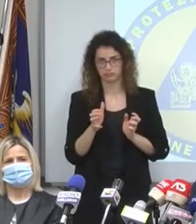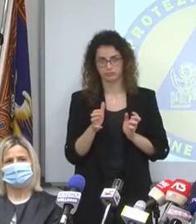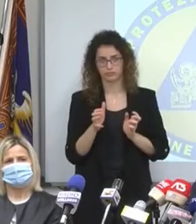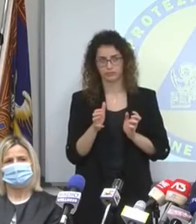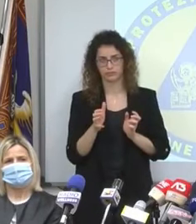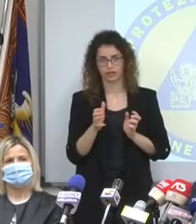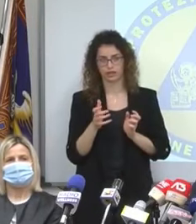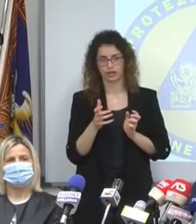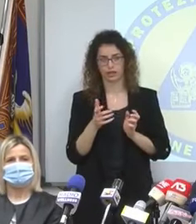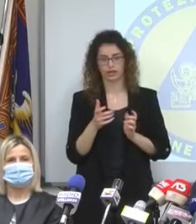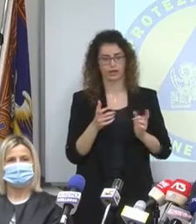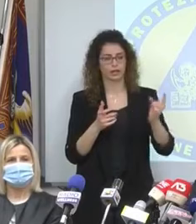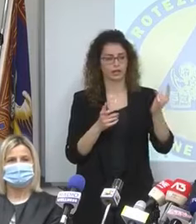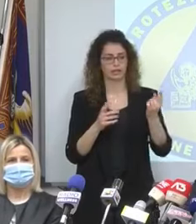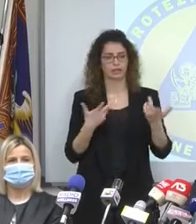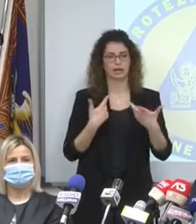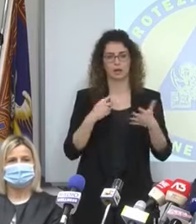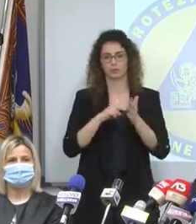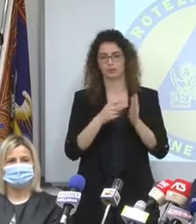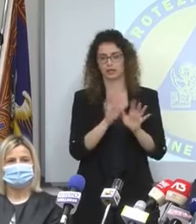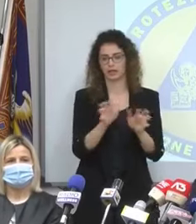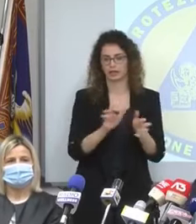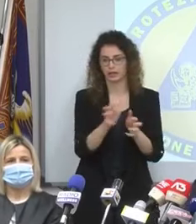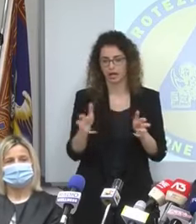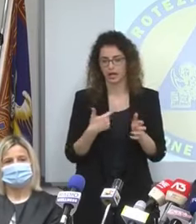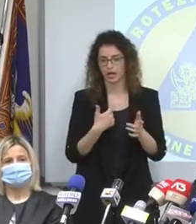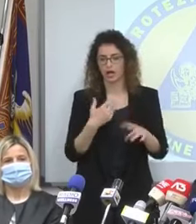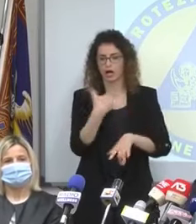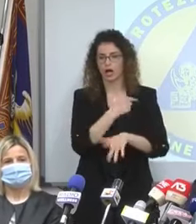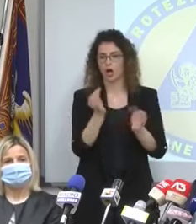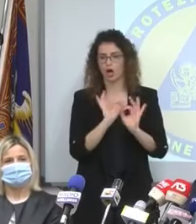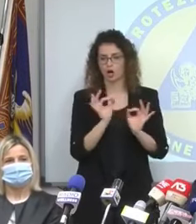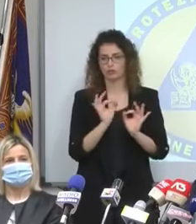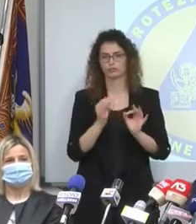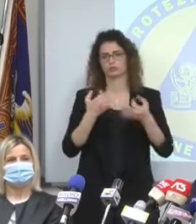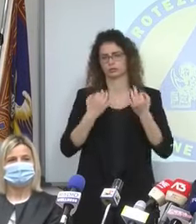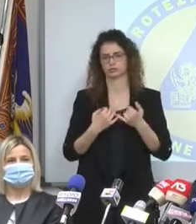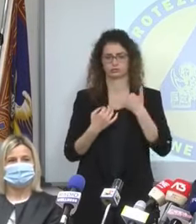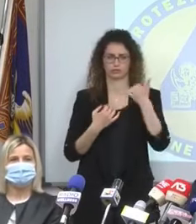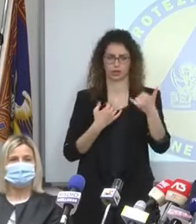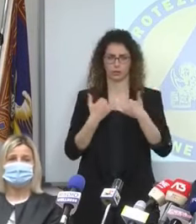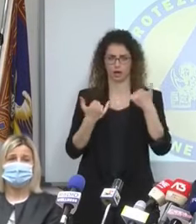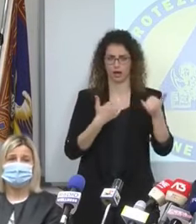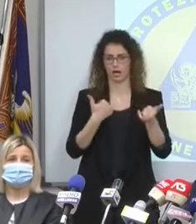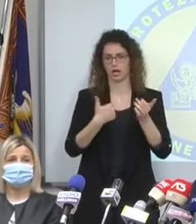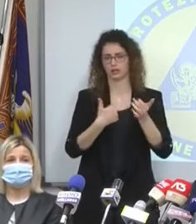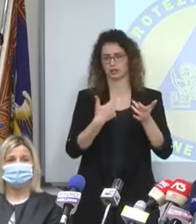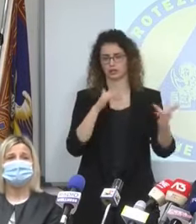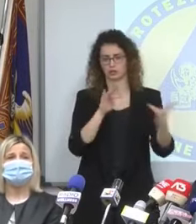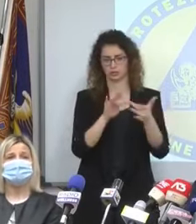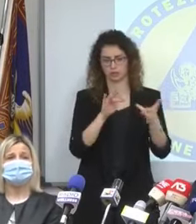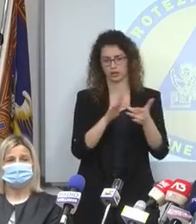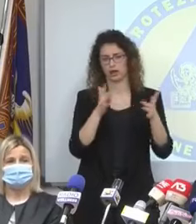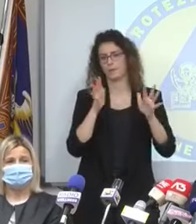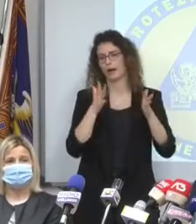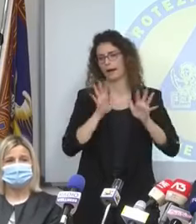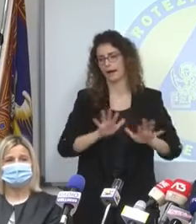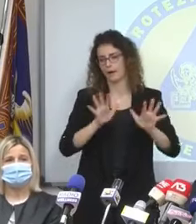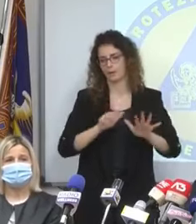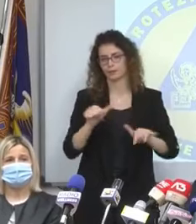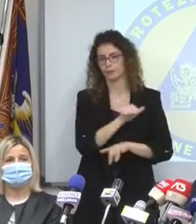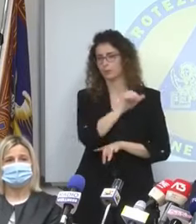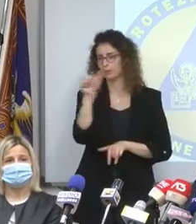per vari motivi ancora non erano stati vaccinati. Adesso che c'è questo nuovo piano vaccinale, verranno chiamati con calma, perché prima abbiamo la priorità degli